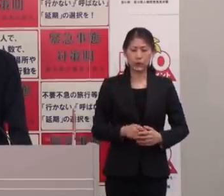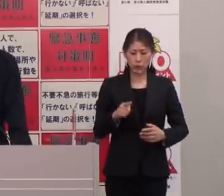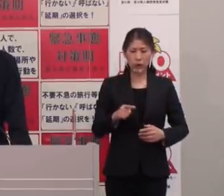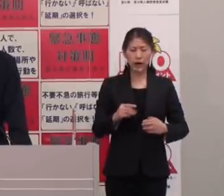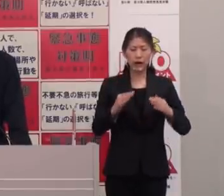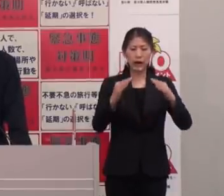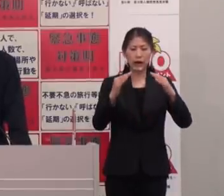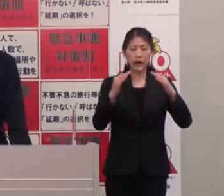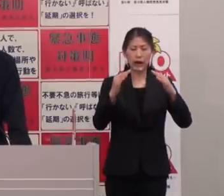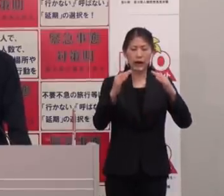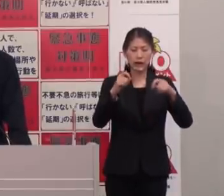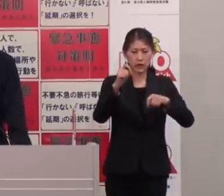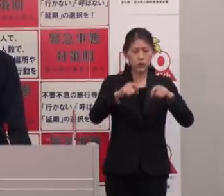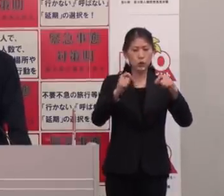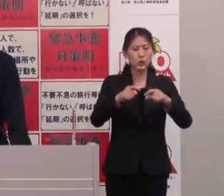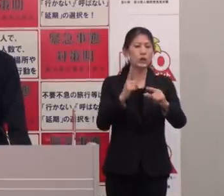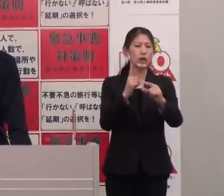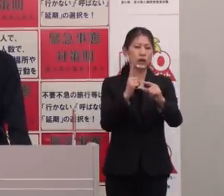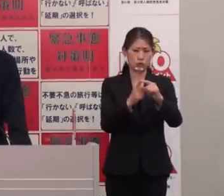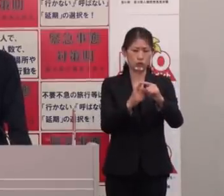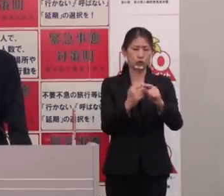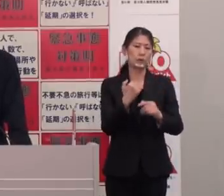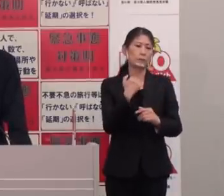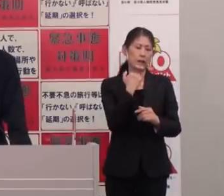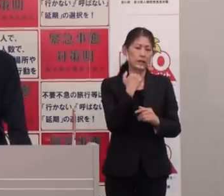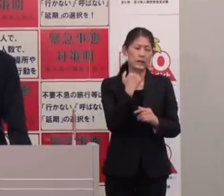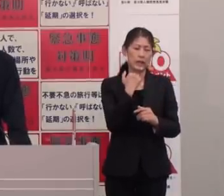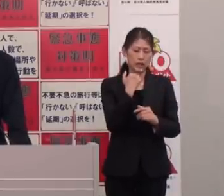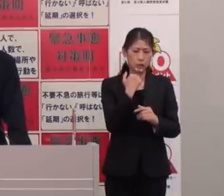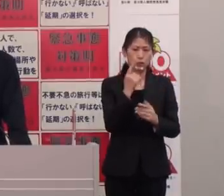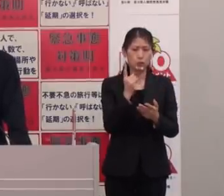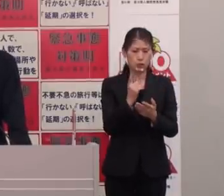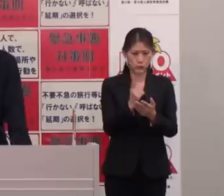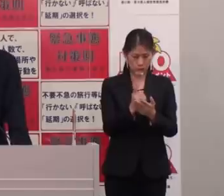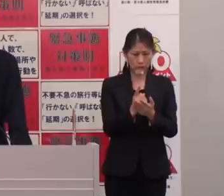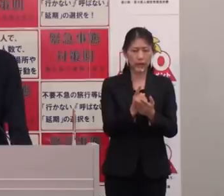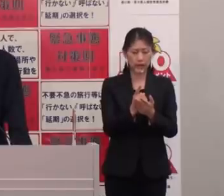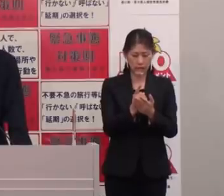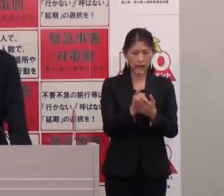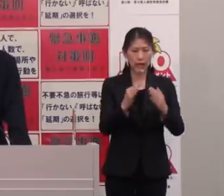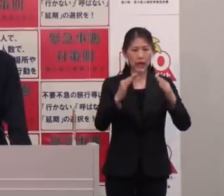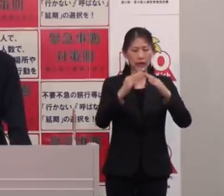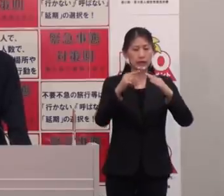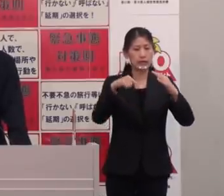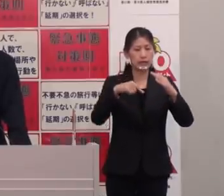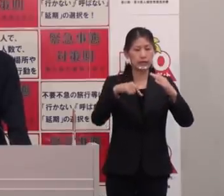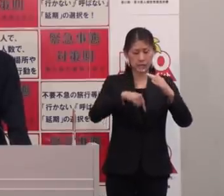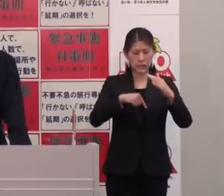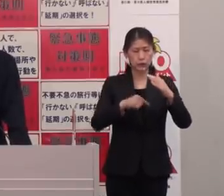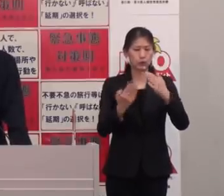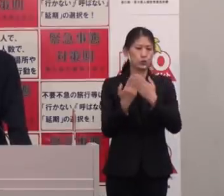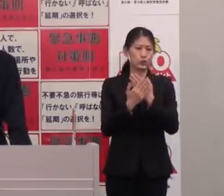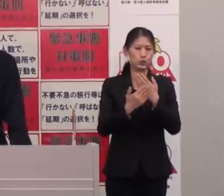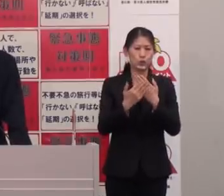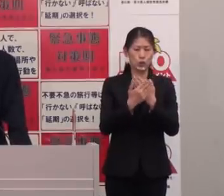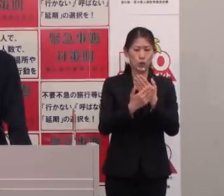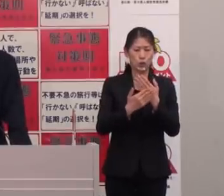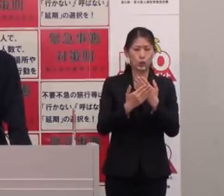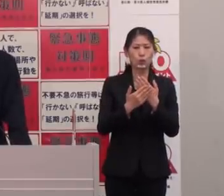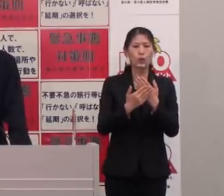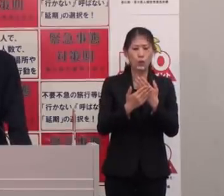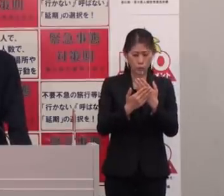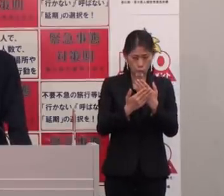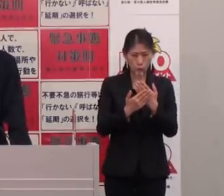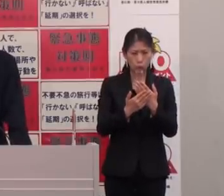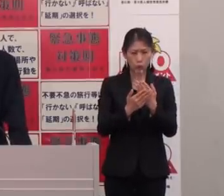ますという双方からの話で、まあ、なんて言うんでしょうか、も